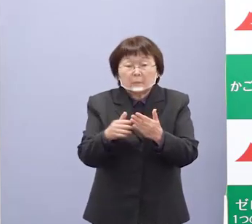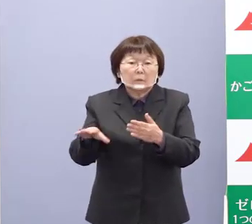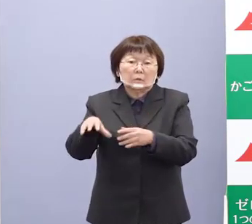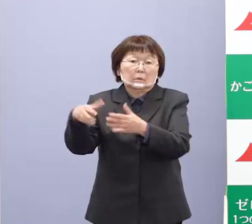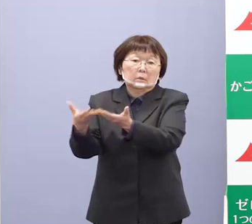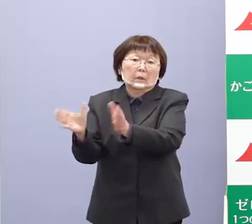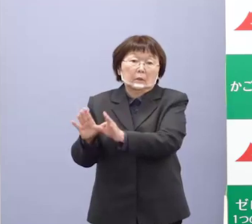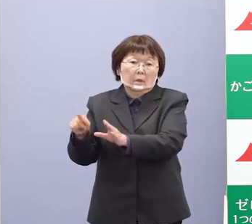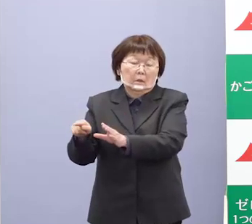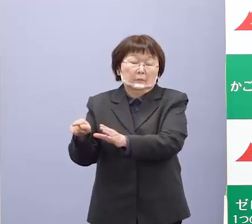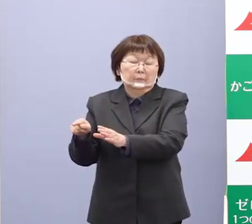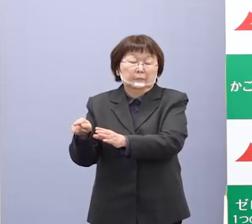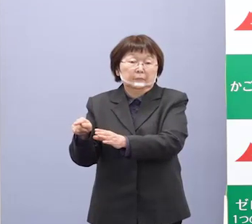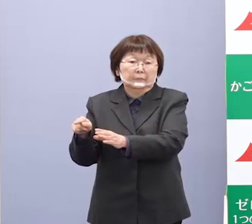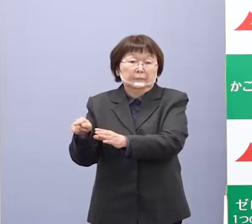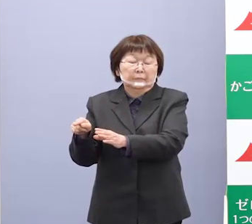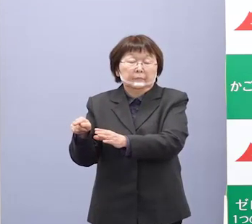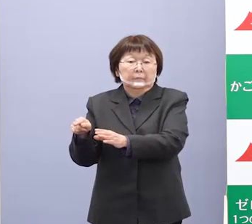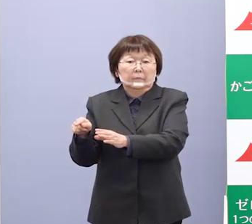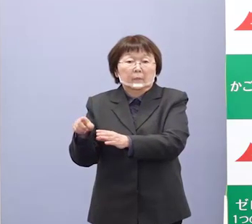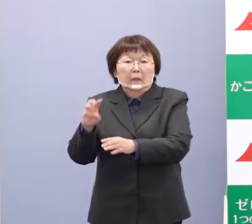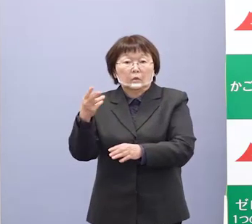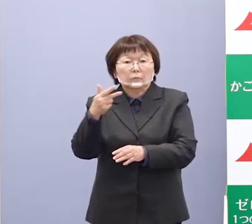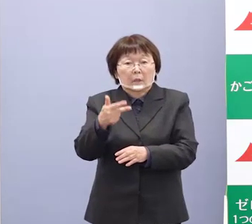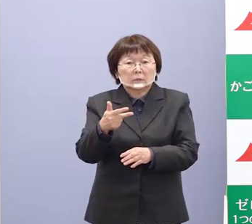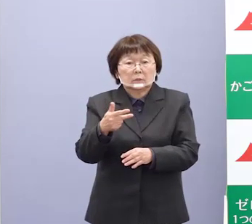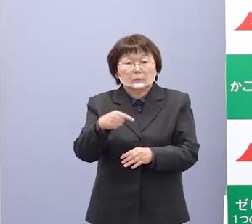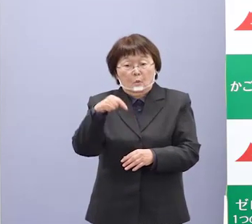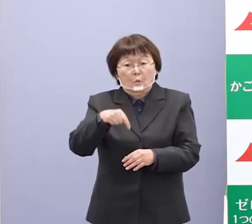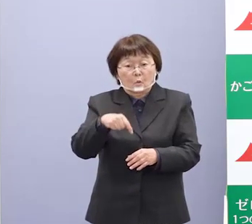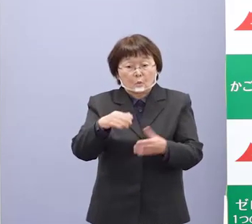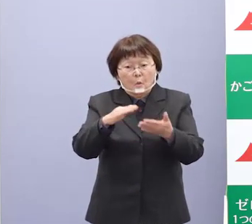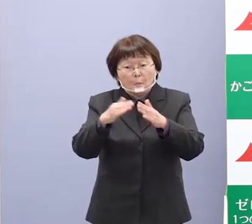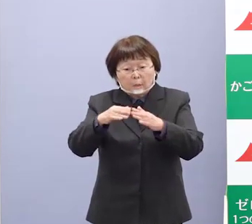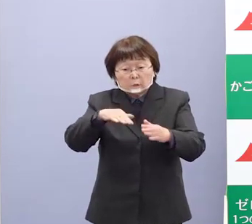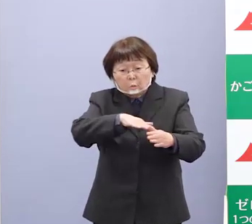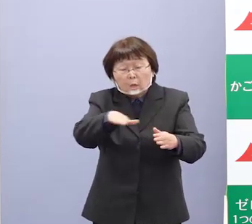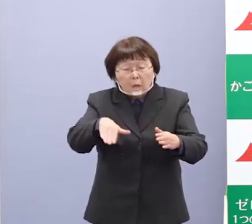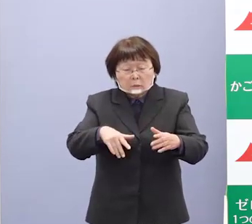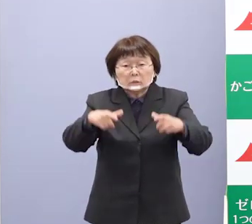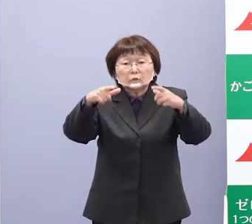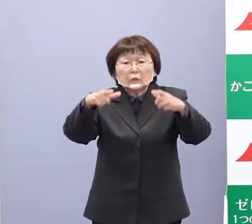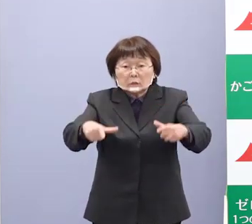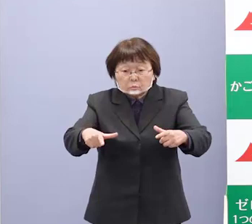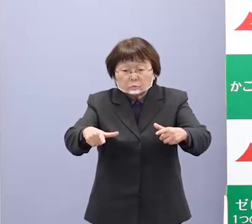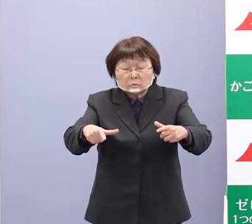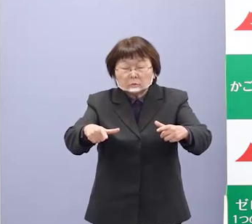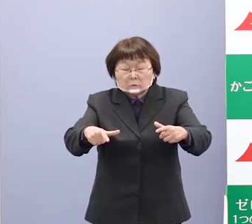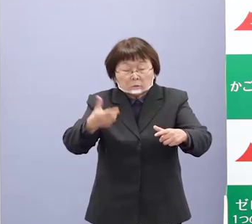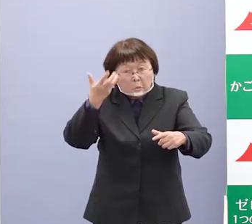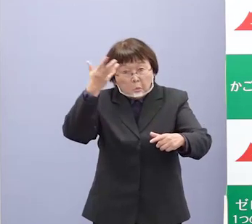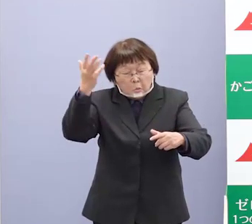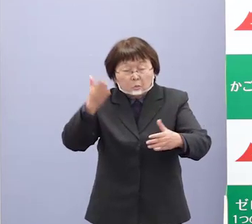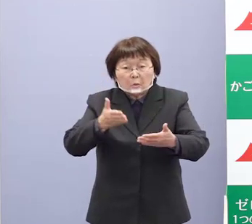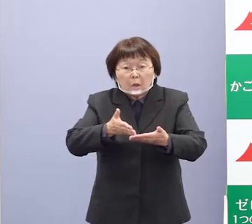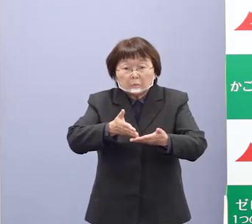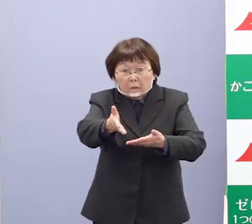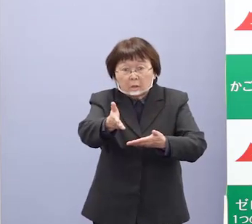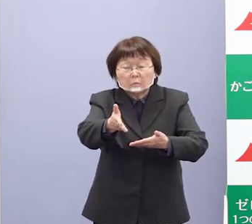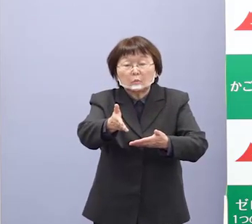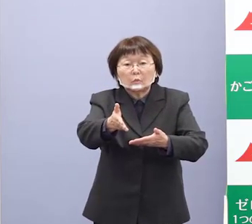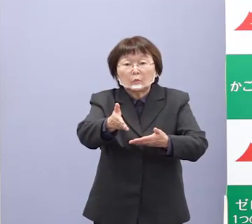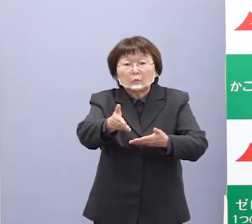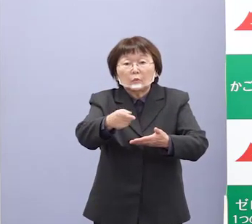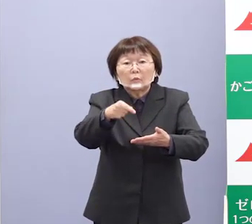だろうというふうに思っております。その中で鹿児島市としても、この町中のスタジアム構想がスタートしたその大前提